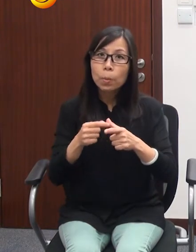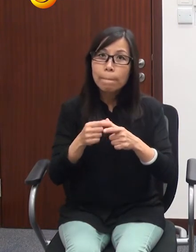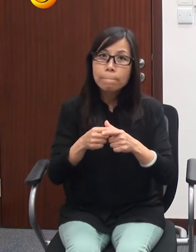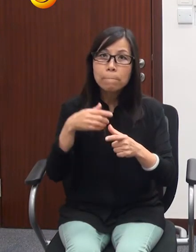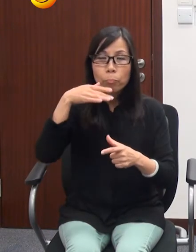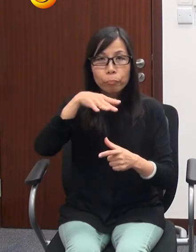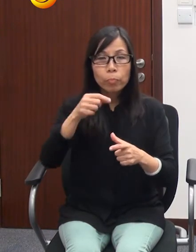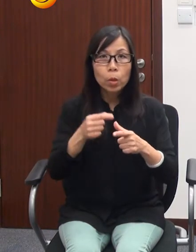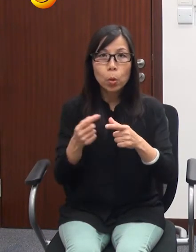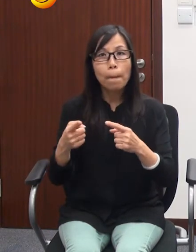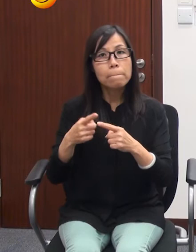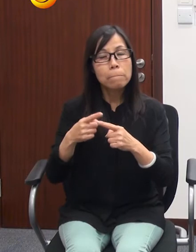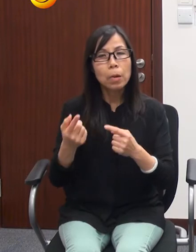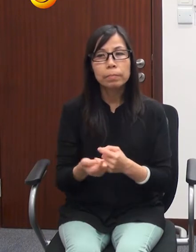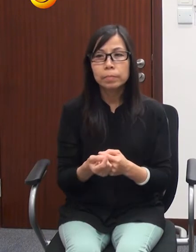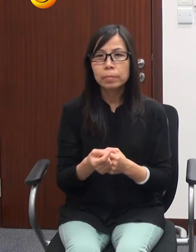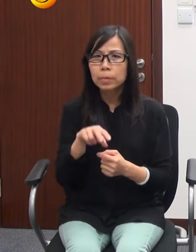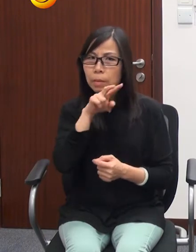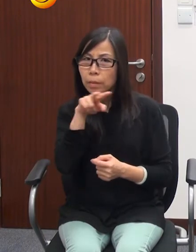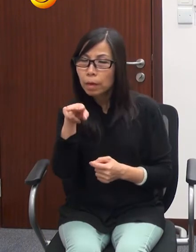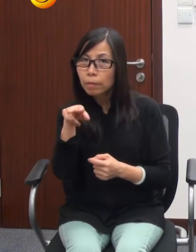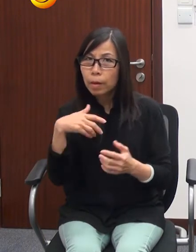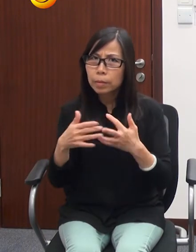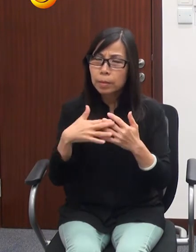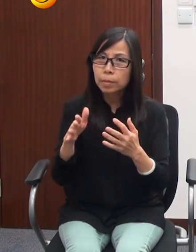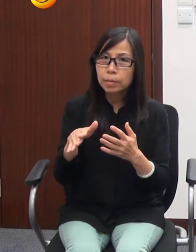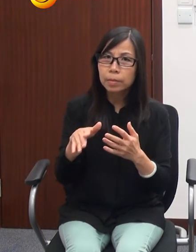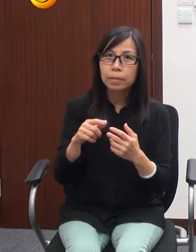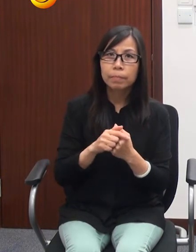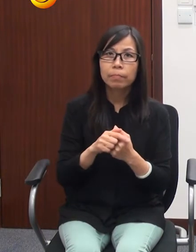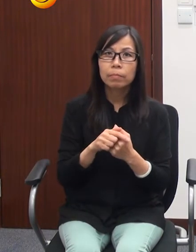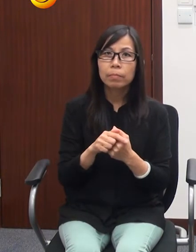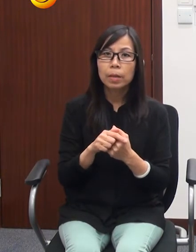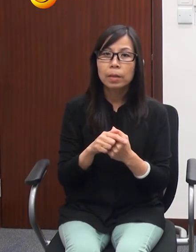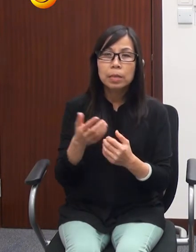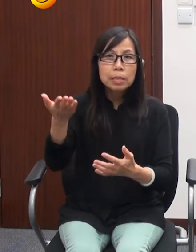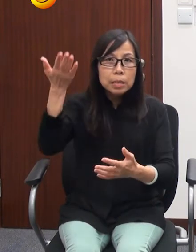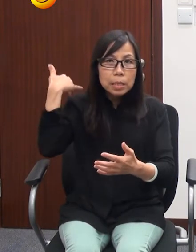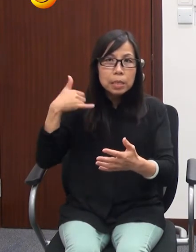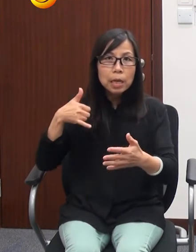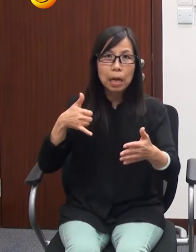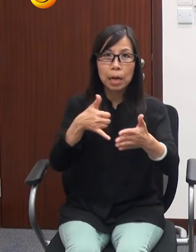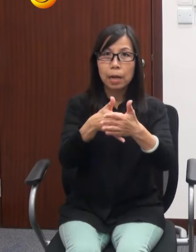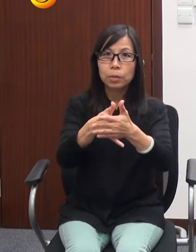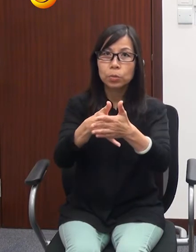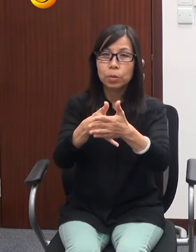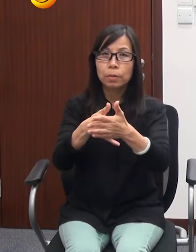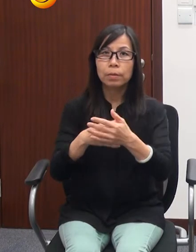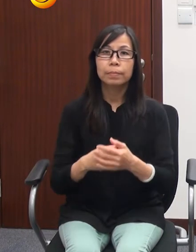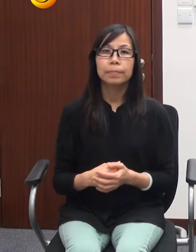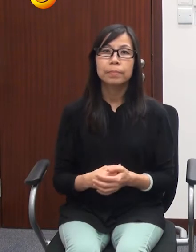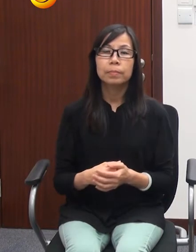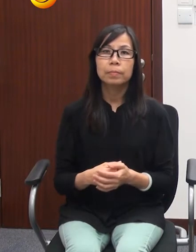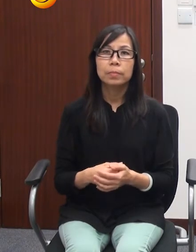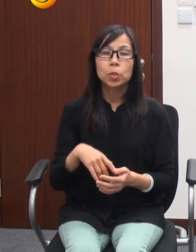覺得睇翻呢樣嘢，咁佢成日都話嗱，之前佢就攔我啦，有啲人，即係如果黃台